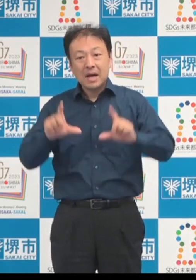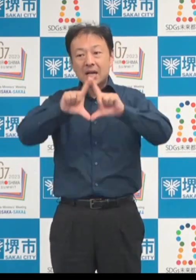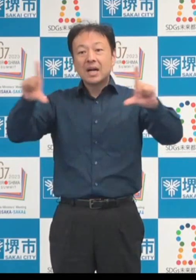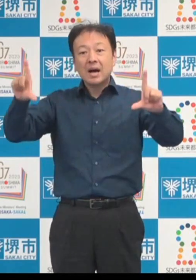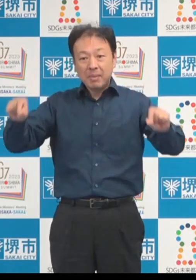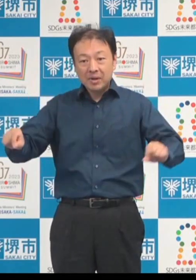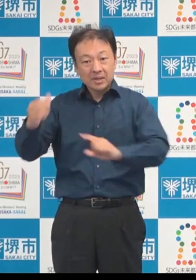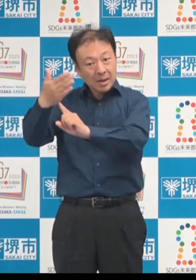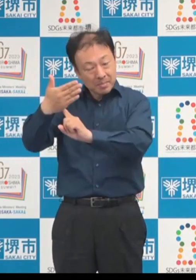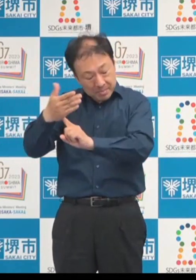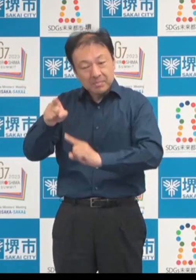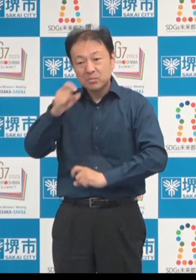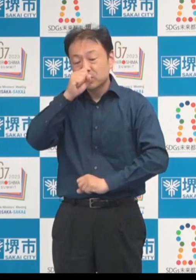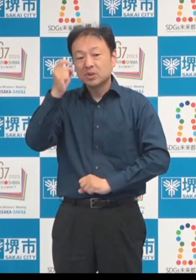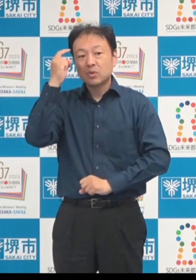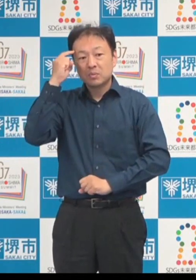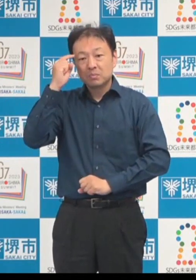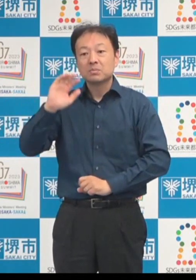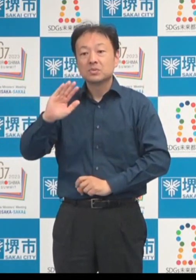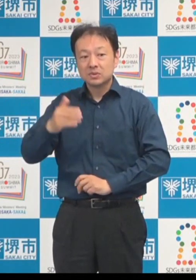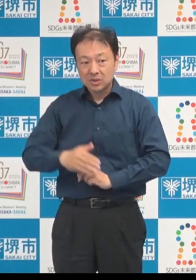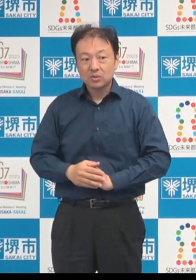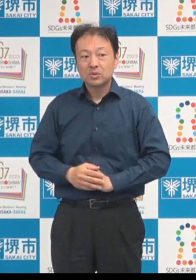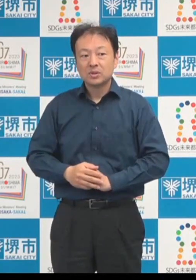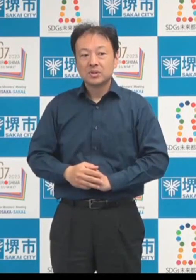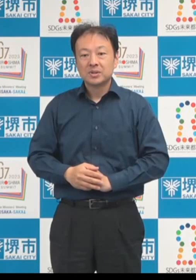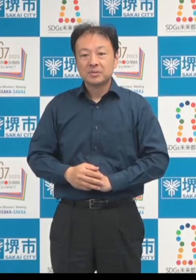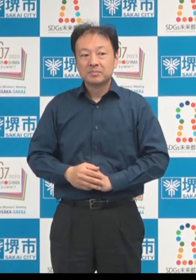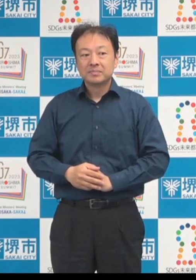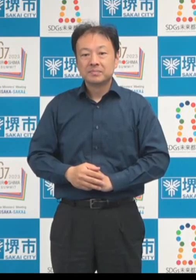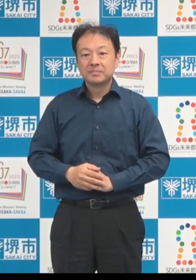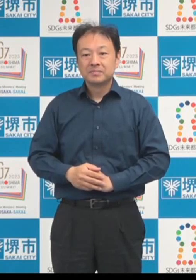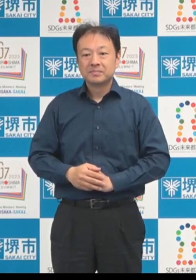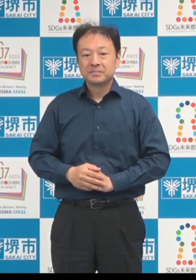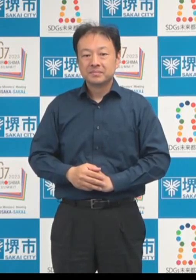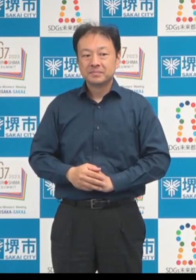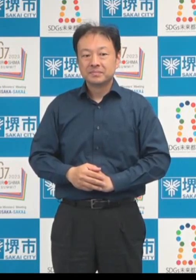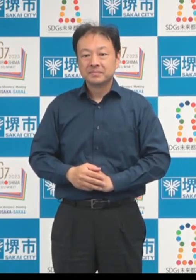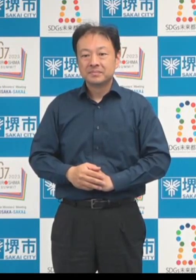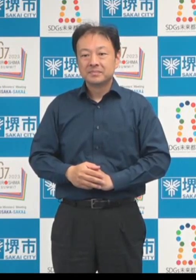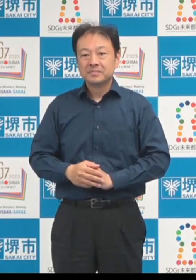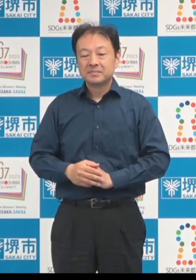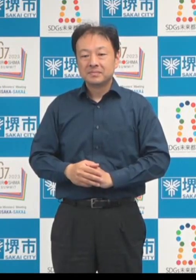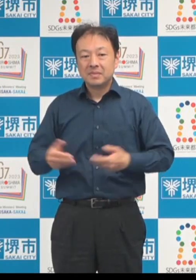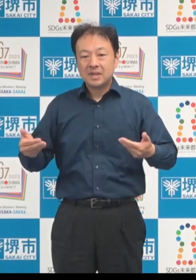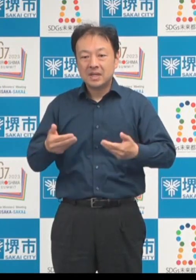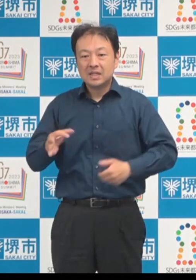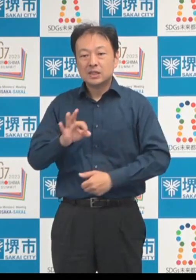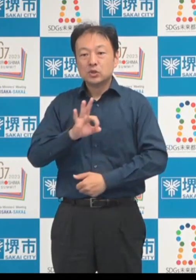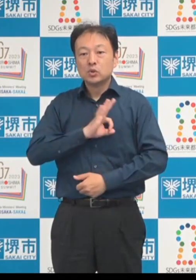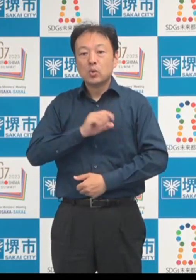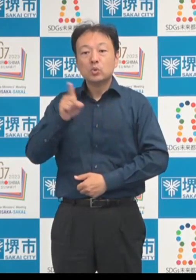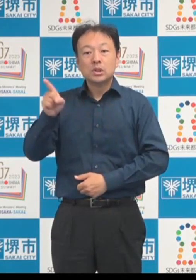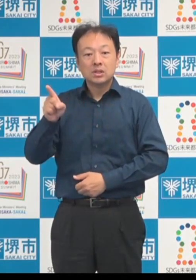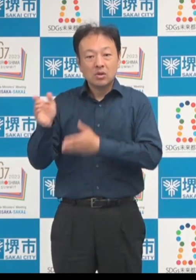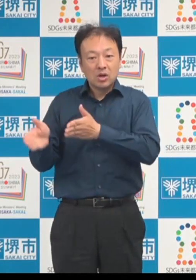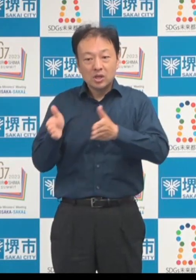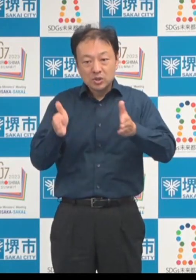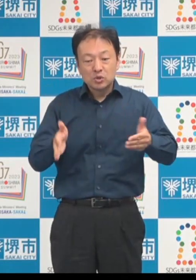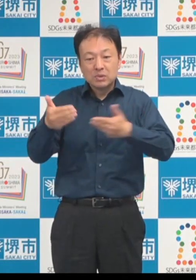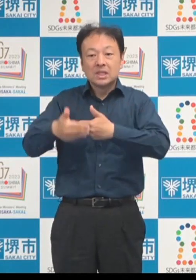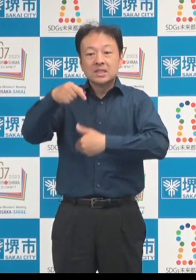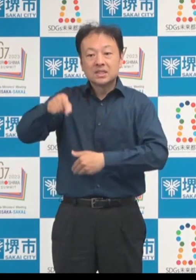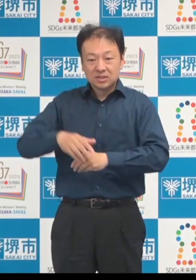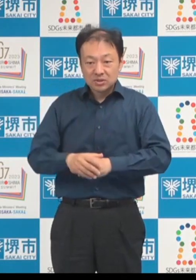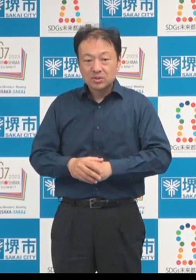ももちろん大事だと思うんですけど、5階のいつも遅くまで作業されて職員の方の準備室のこのコストというか